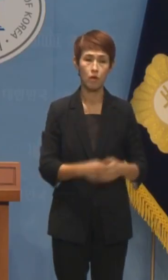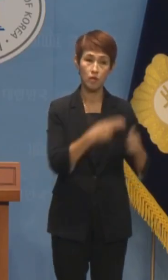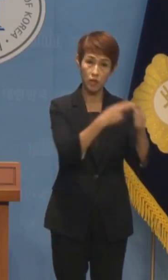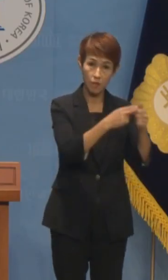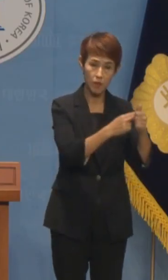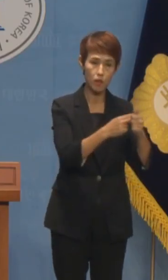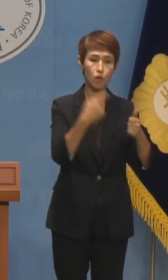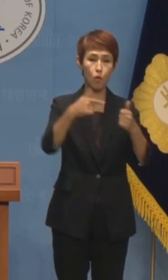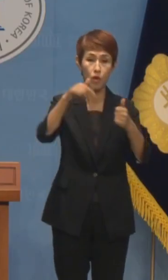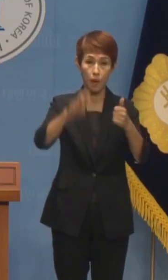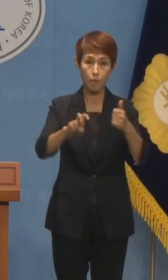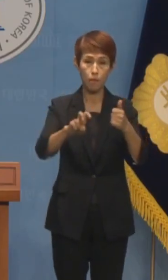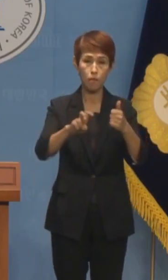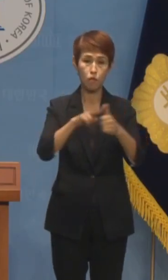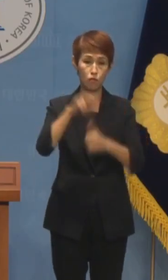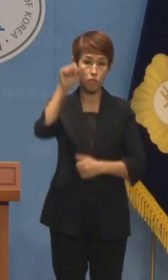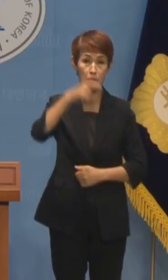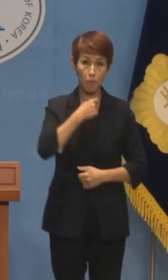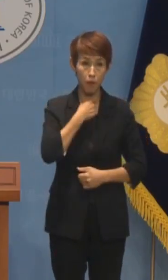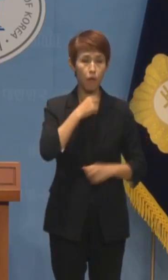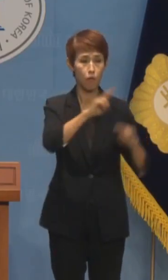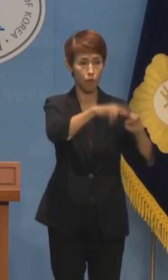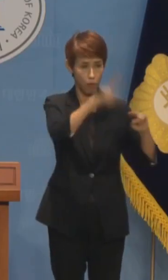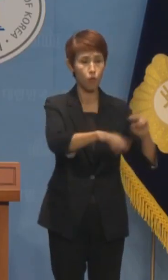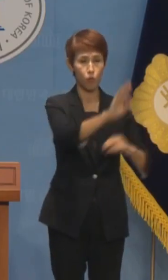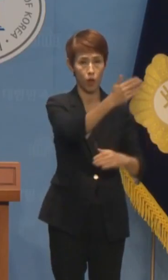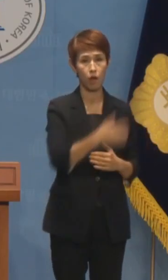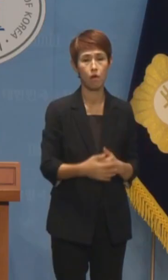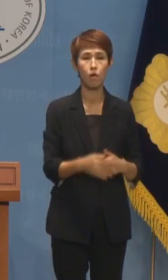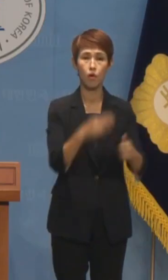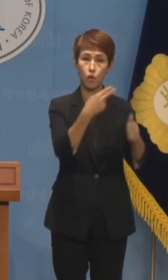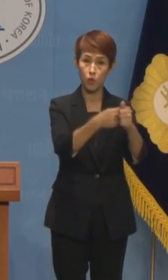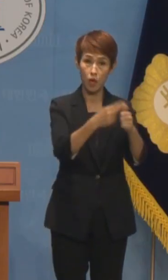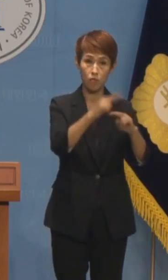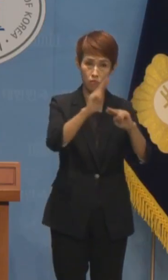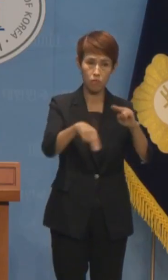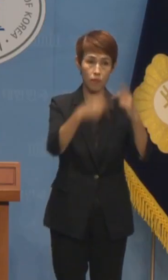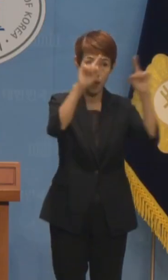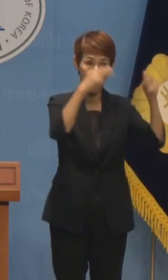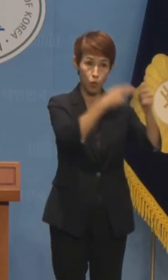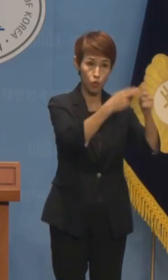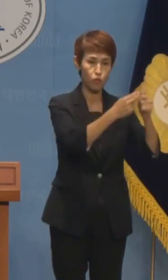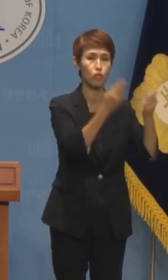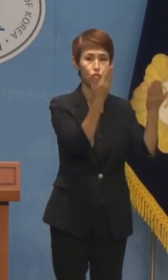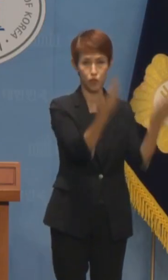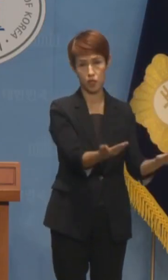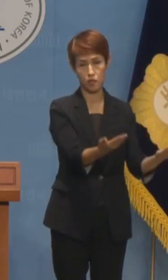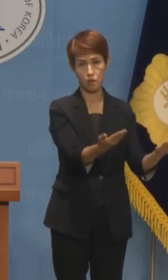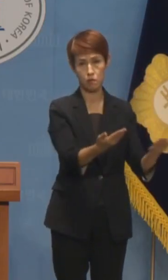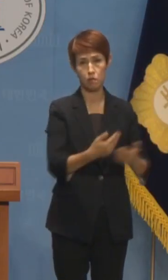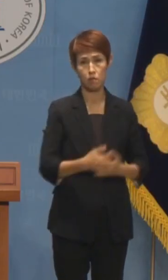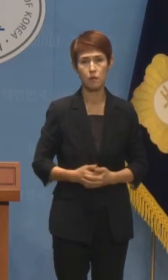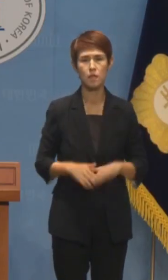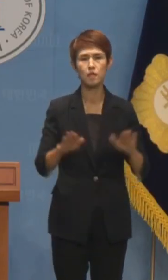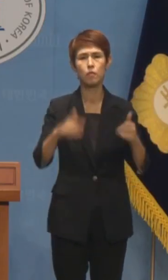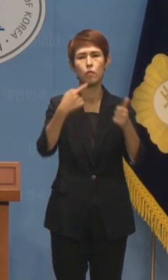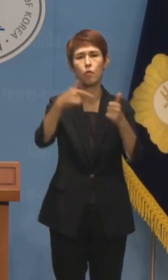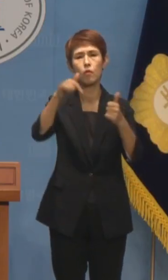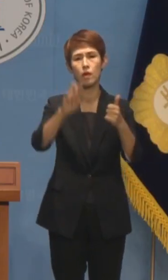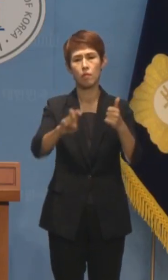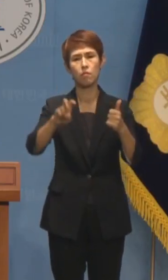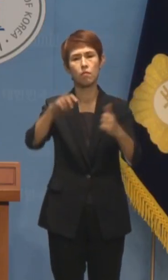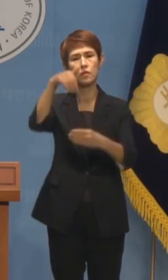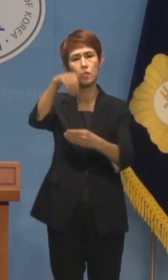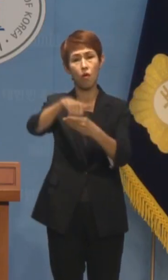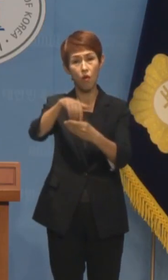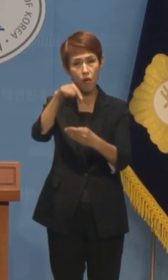출마하려면 휴직하면 그만입니다. 교사는 퇴직, 교수는 휴직. 이것이 우리 교육감 교육감